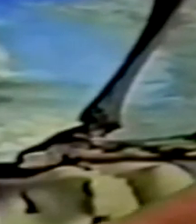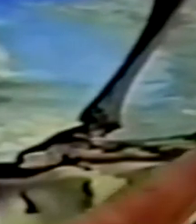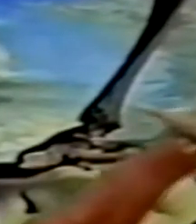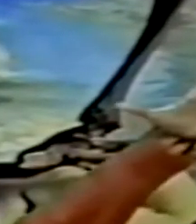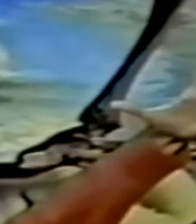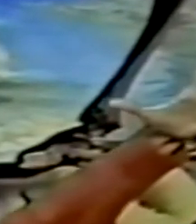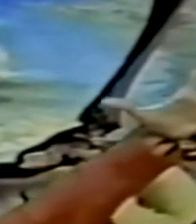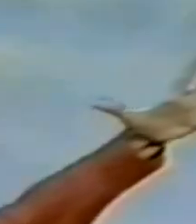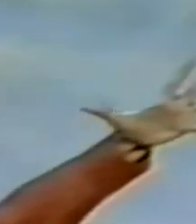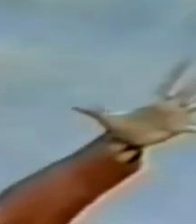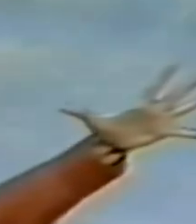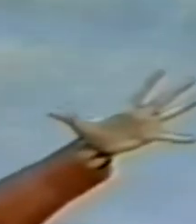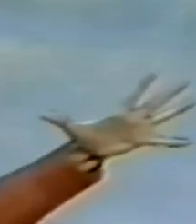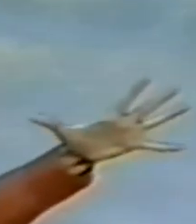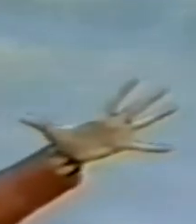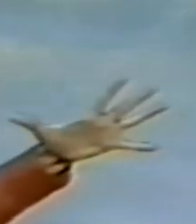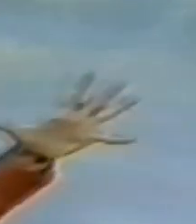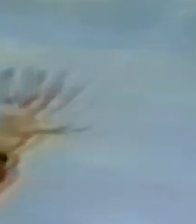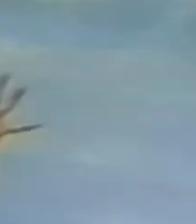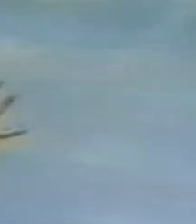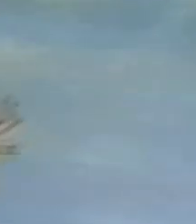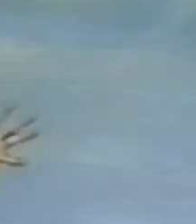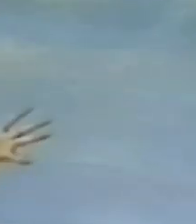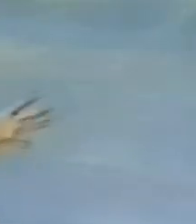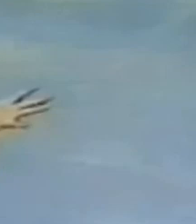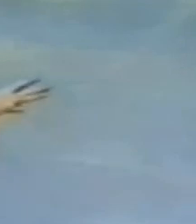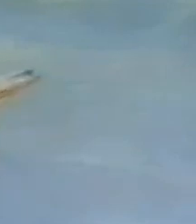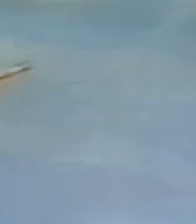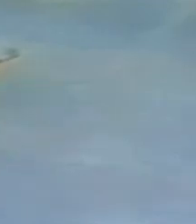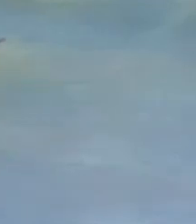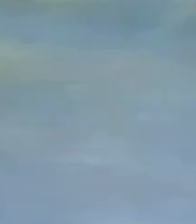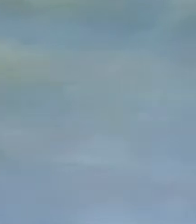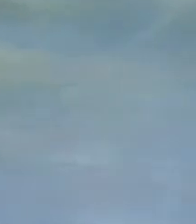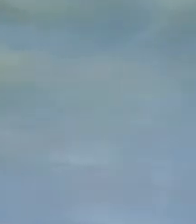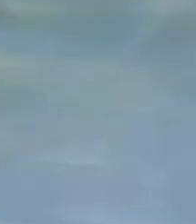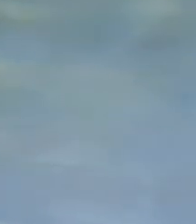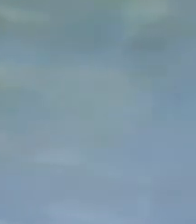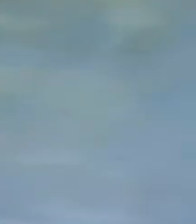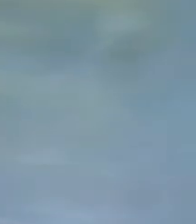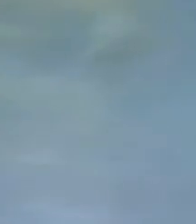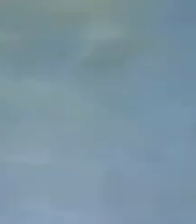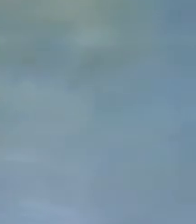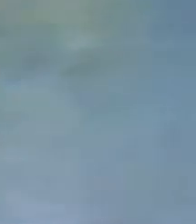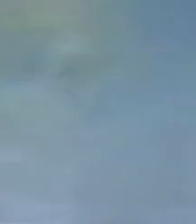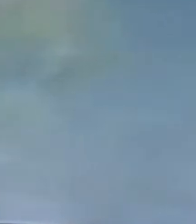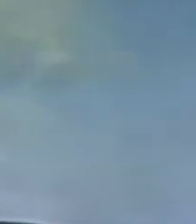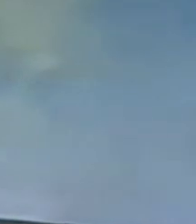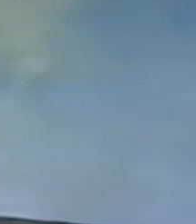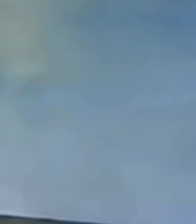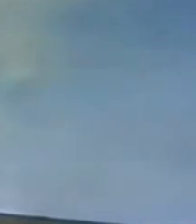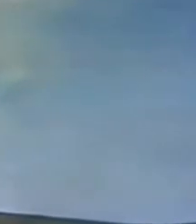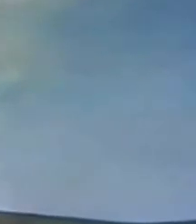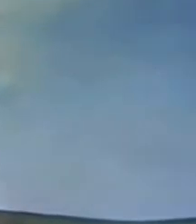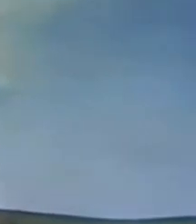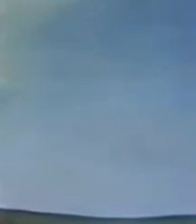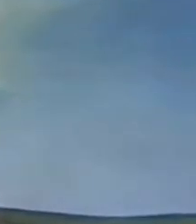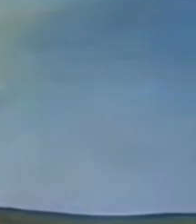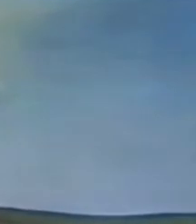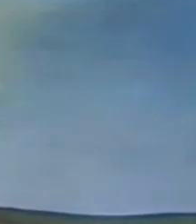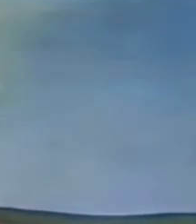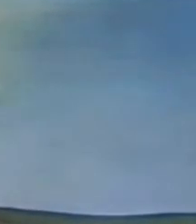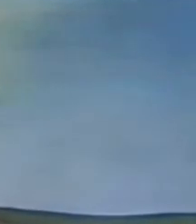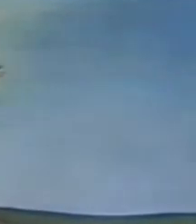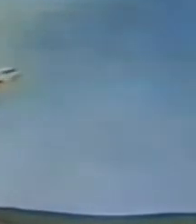cor do luar, eu sou as coisas da vida, eu